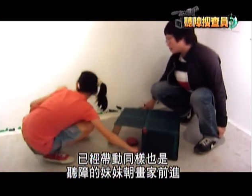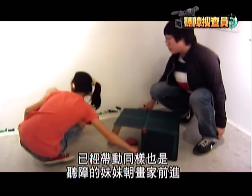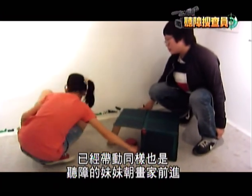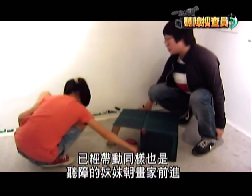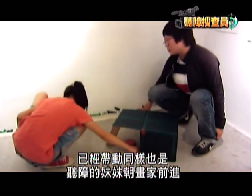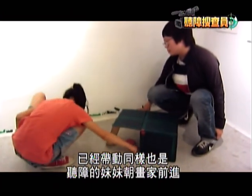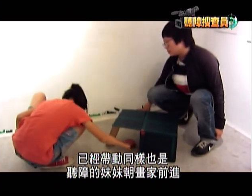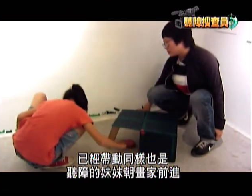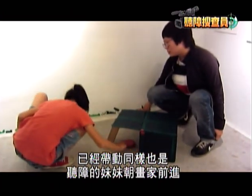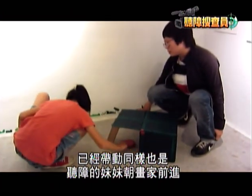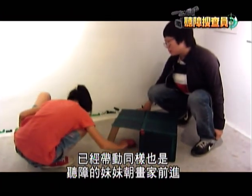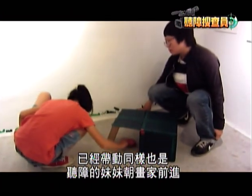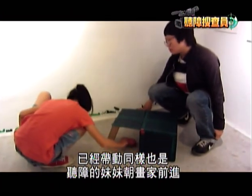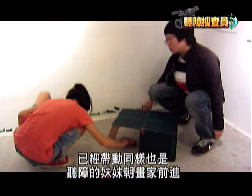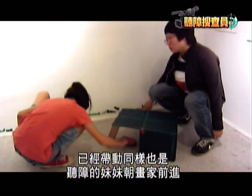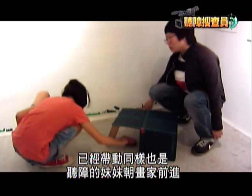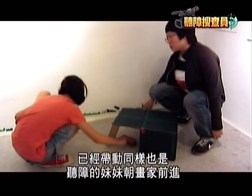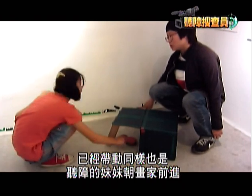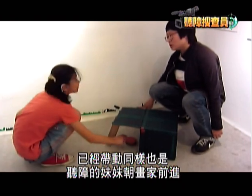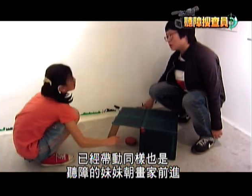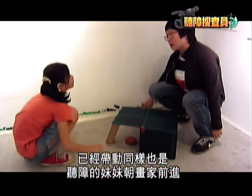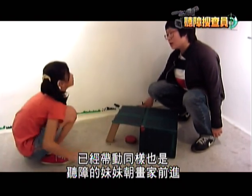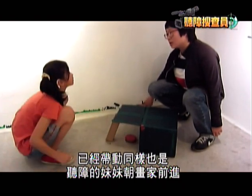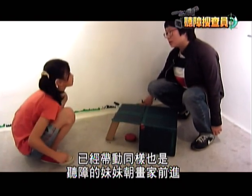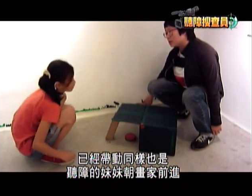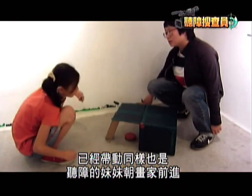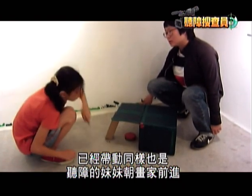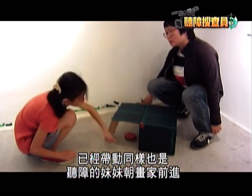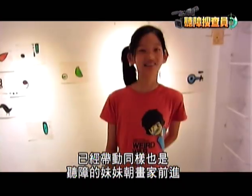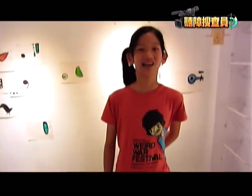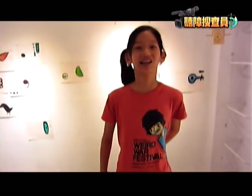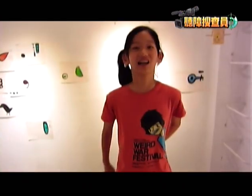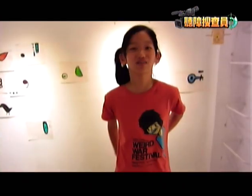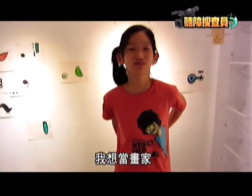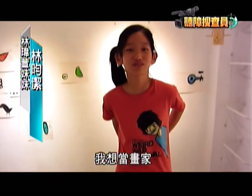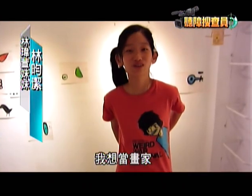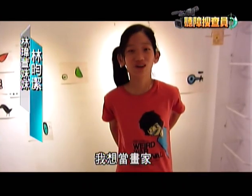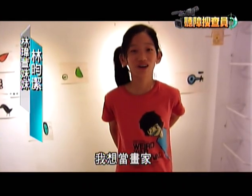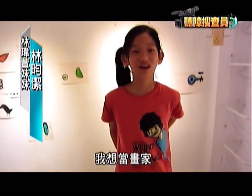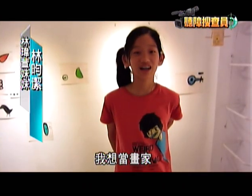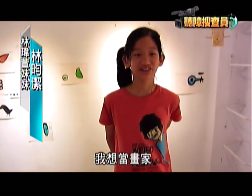也是艺术的妹妹召唤杨雪碧。 想要